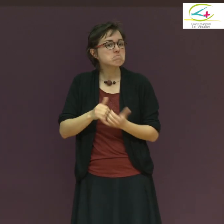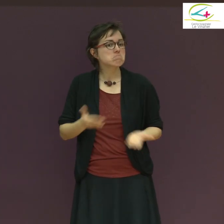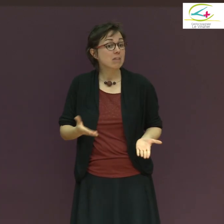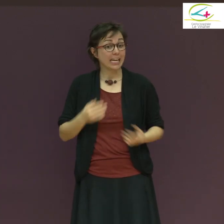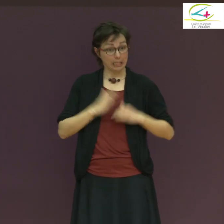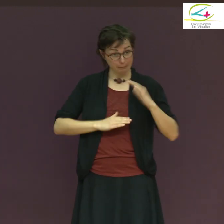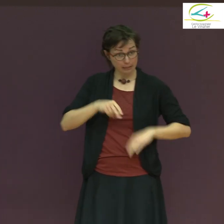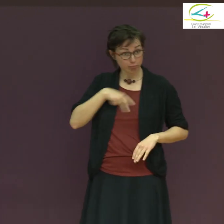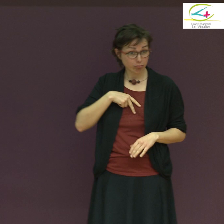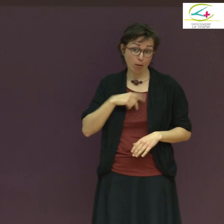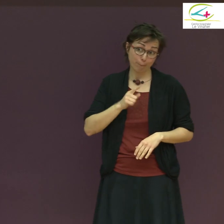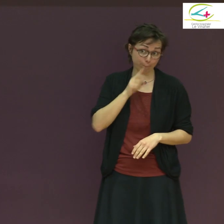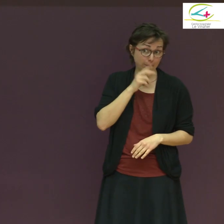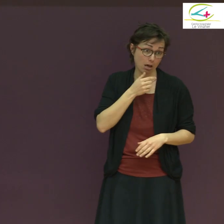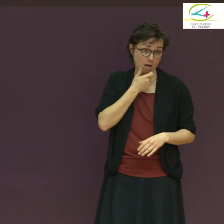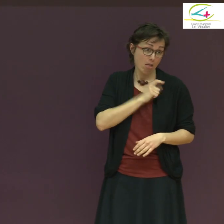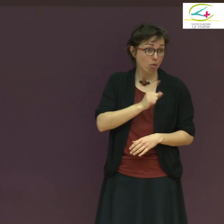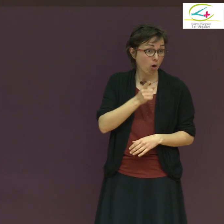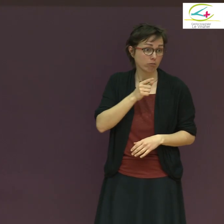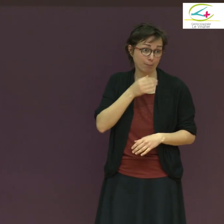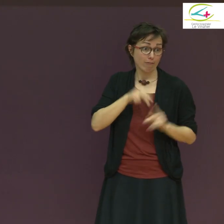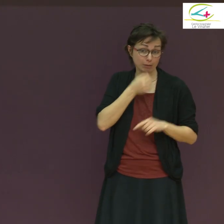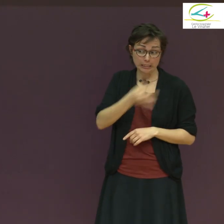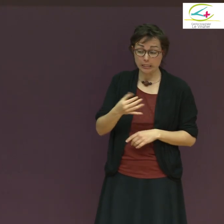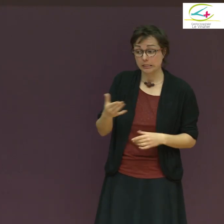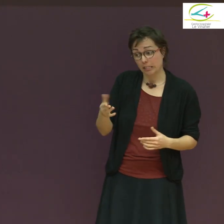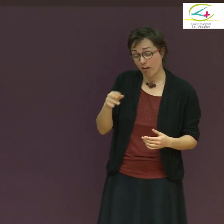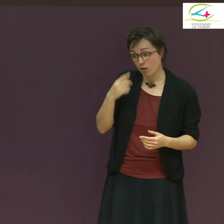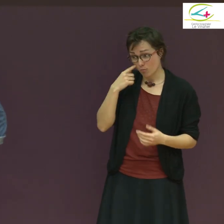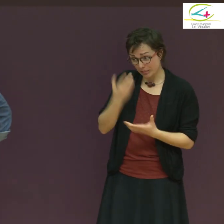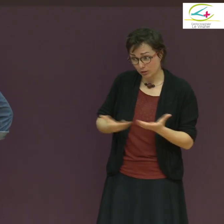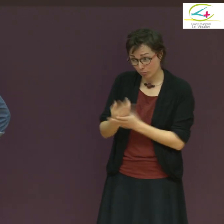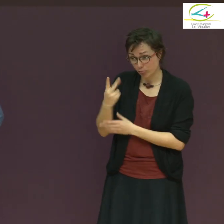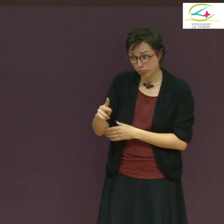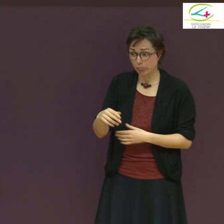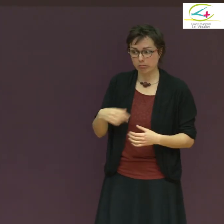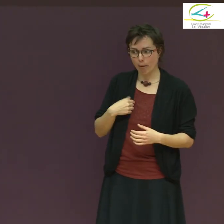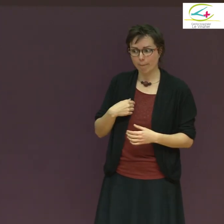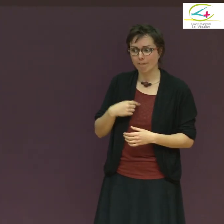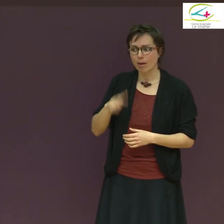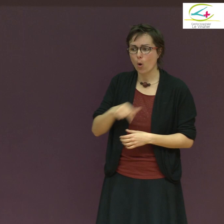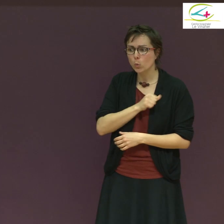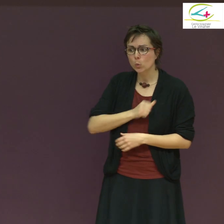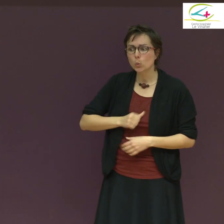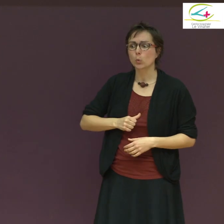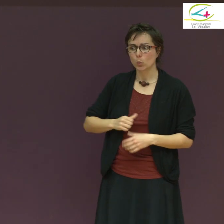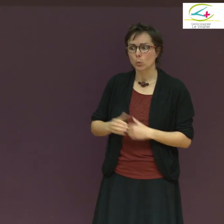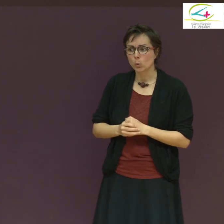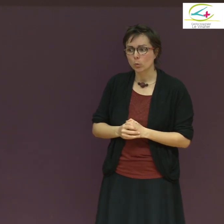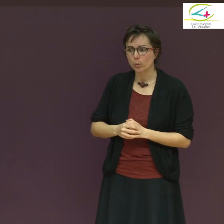pense que vous alliez beaucoup plus mal que ce que vous pensiez vous-même. Ok, vous êtes trop fort pour le premier mythe, je pense que la soirée va être courte.